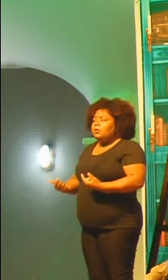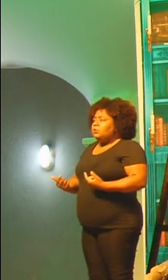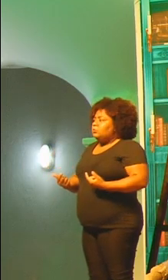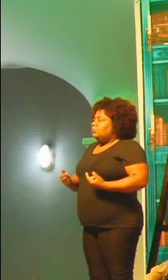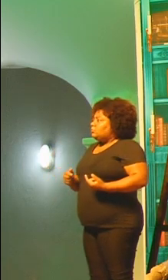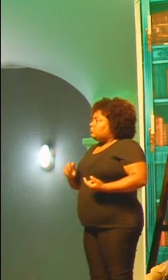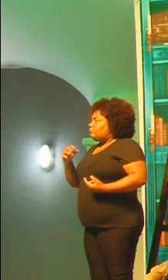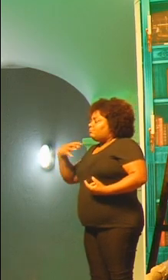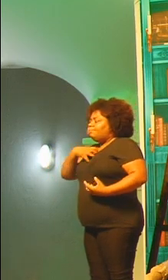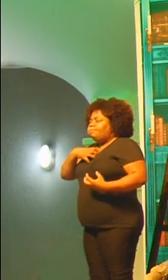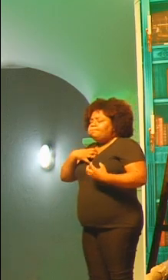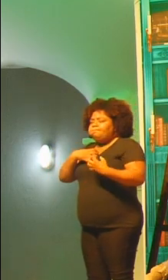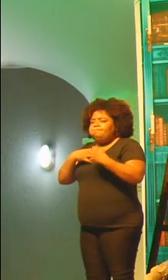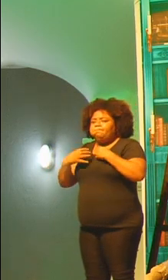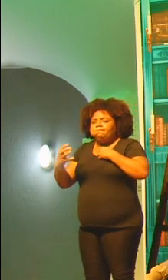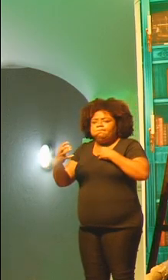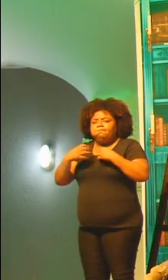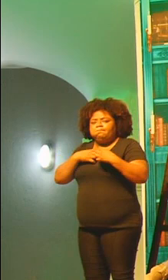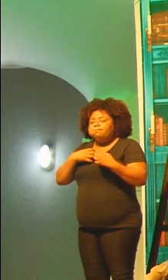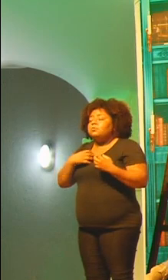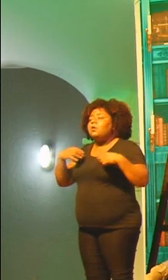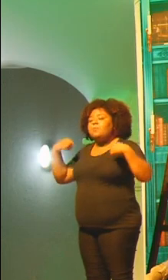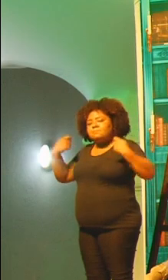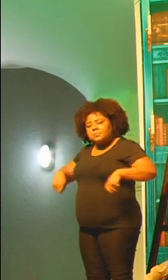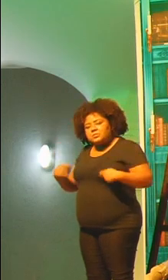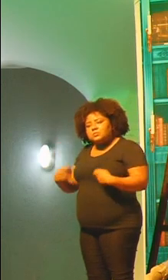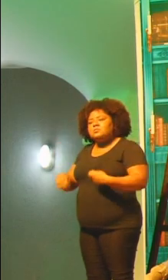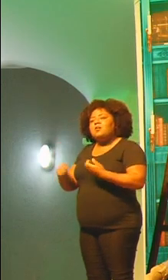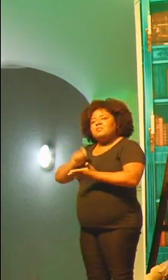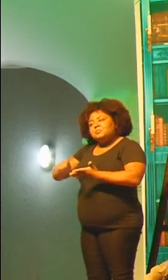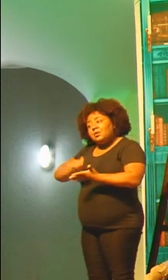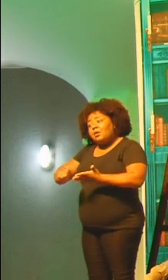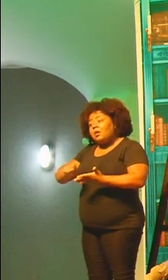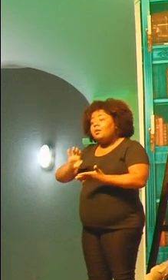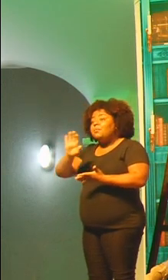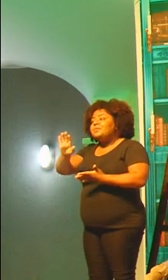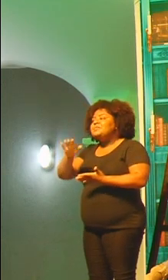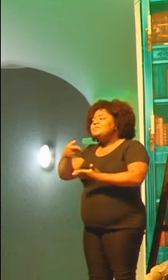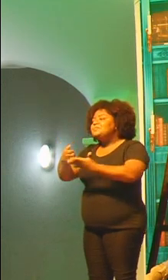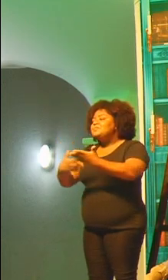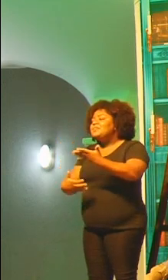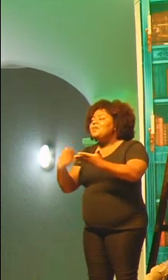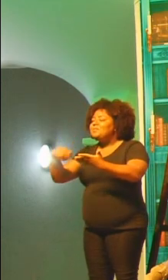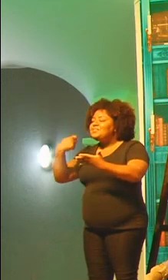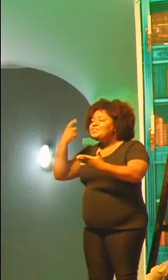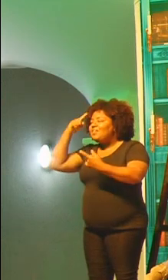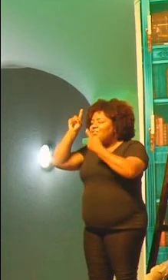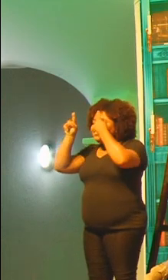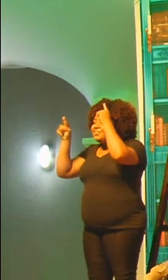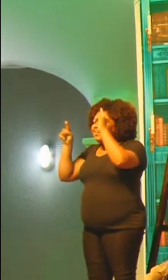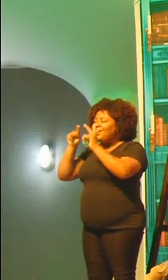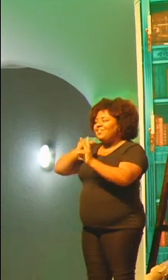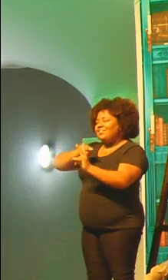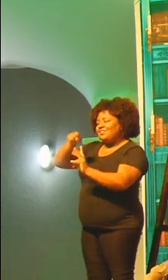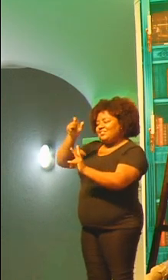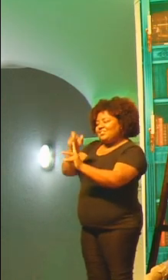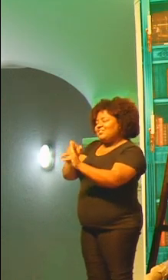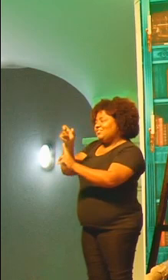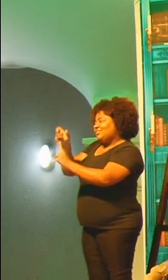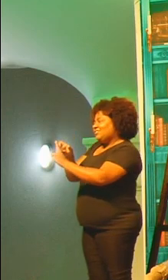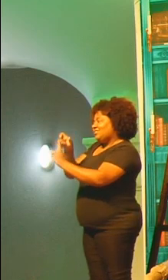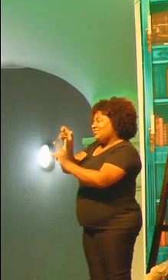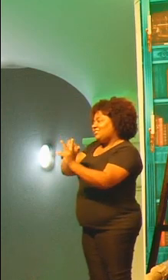eu precisava contar. E, para contar, eu tive que criar essas personagens, né? Mas eu tenho certeza que elas têm muito das